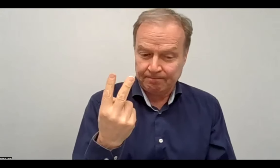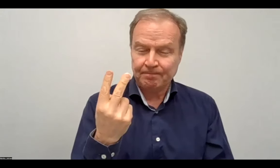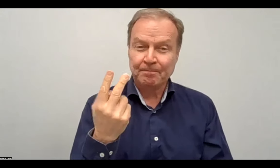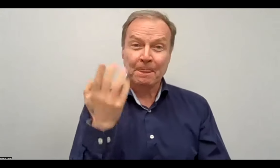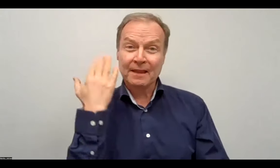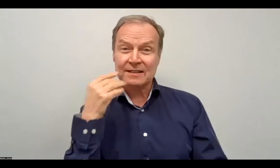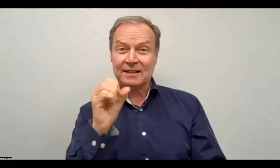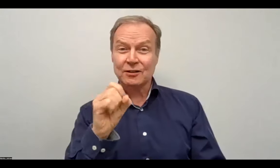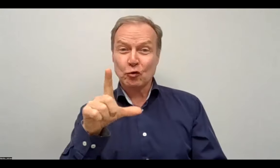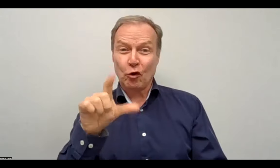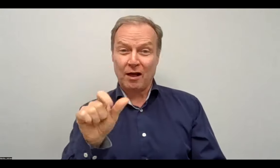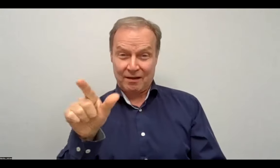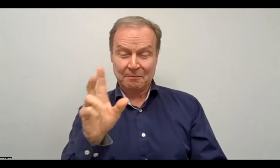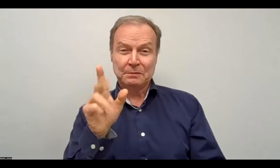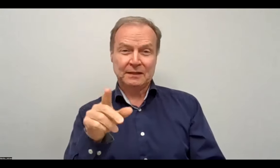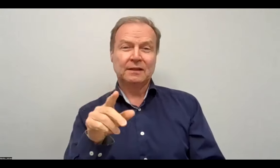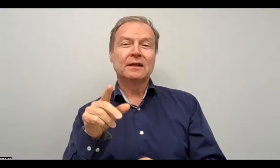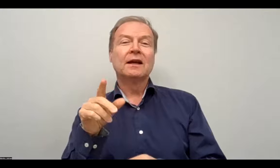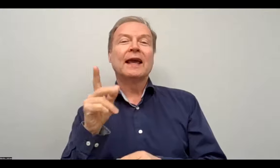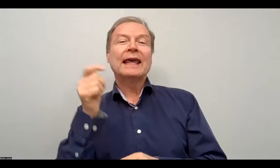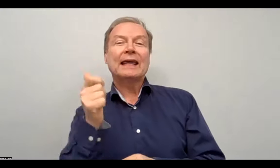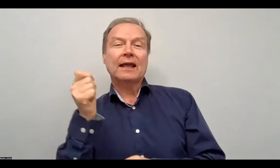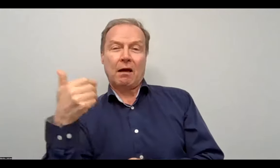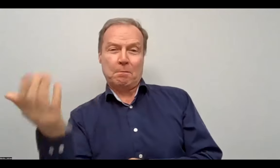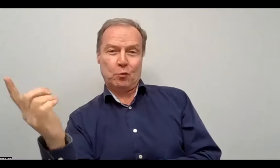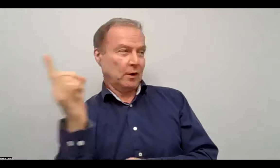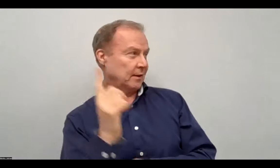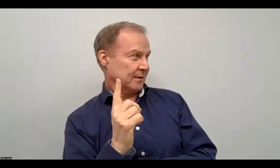tekstipuhelin palvelun kautta yhteyttä viranomaisia toisinpäin.